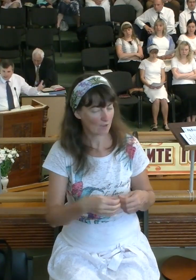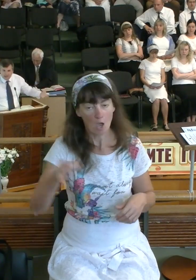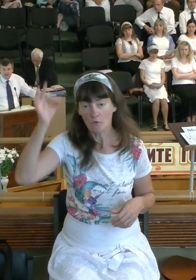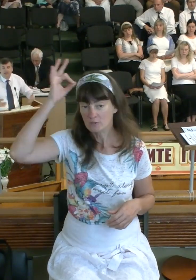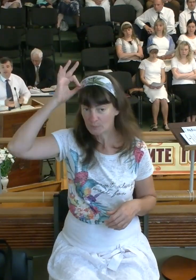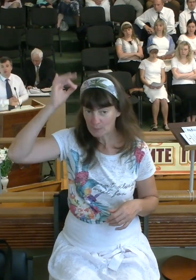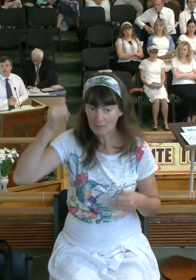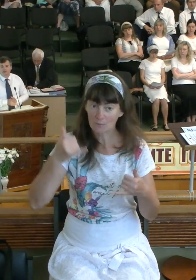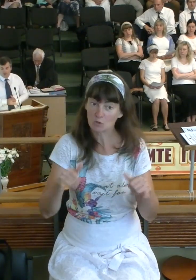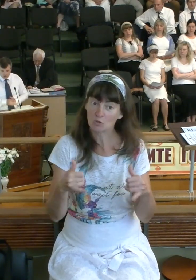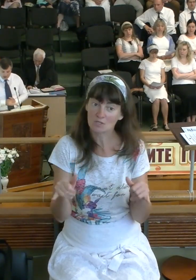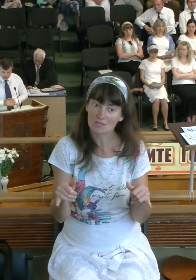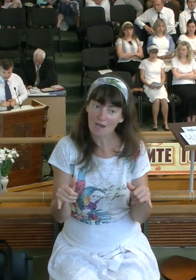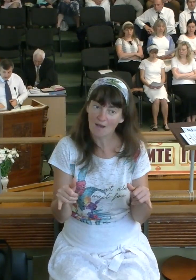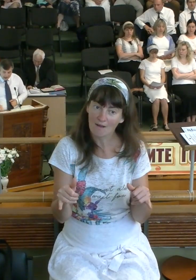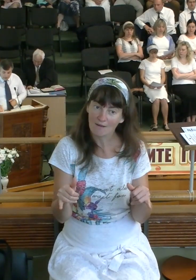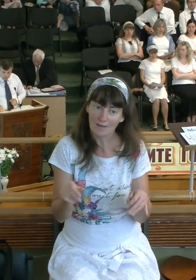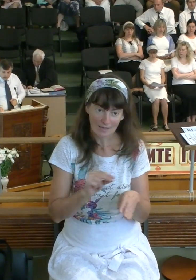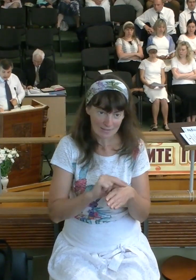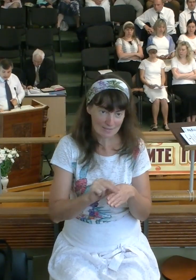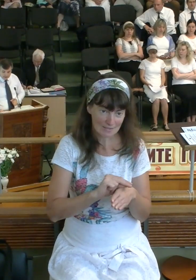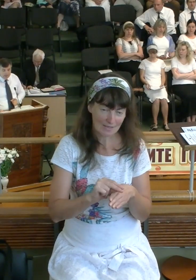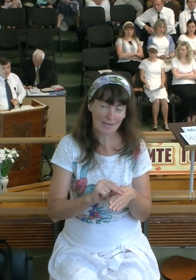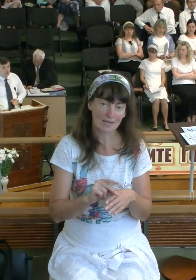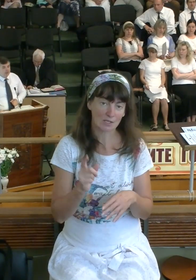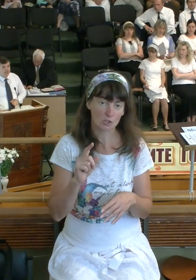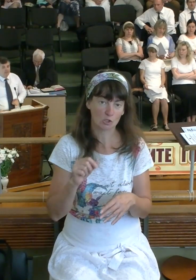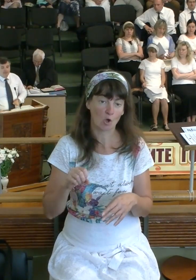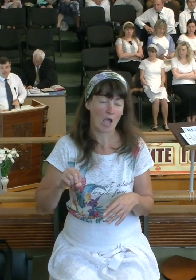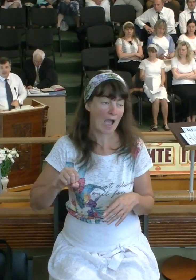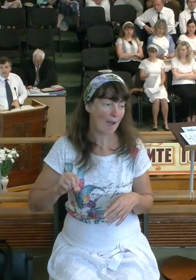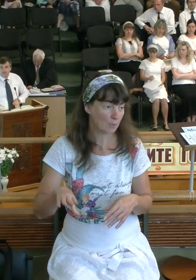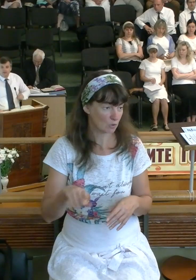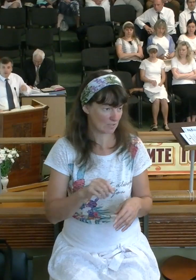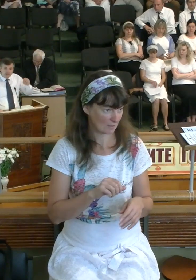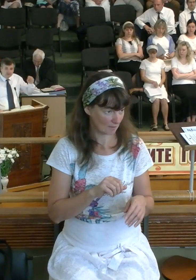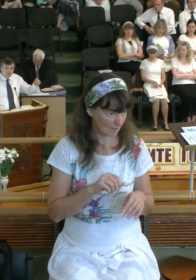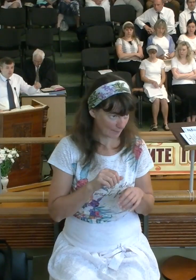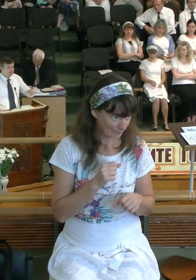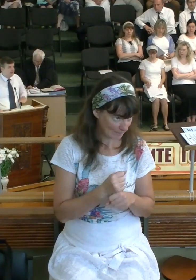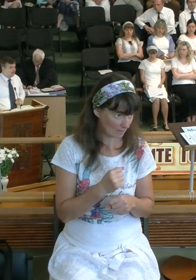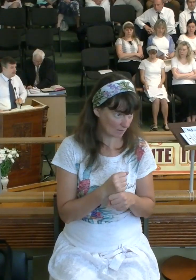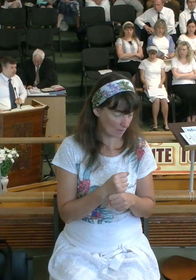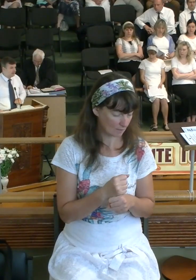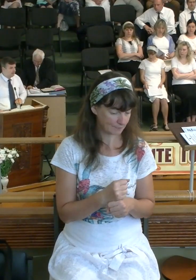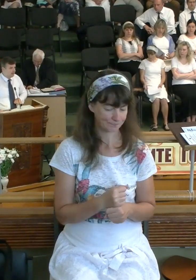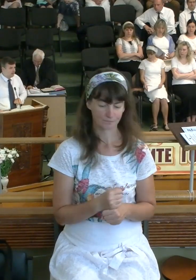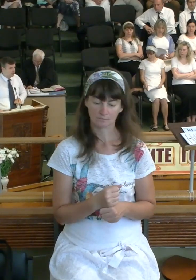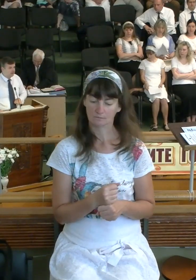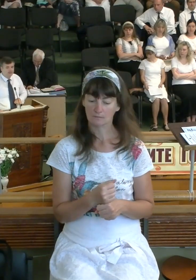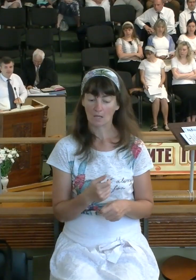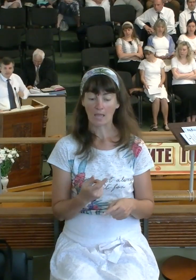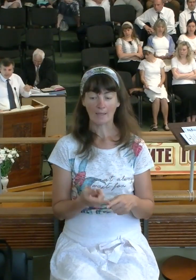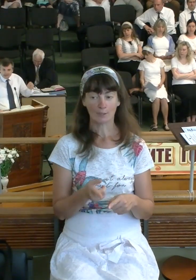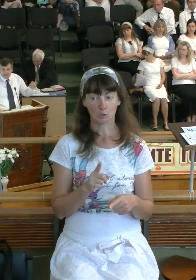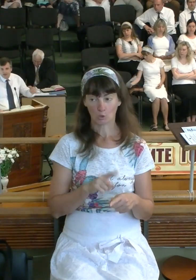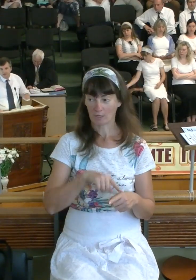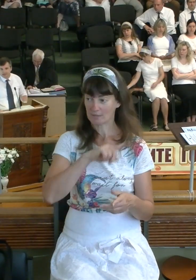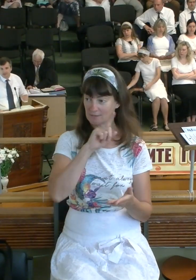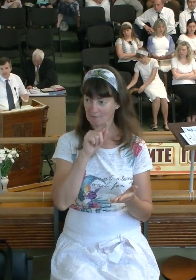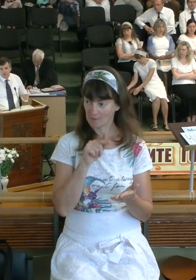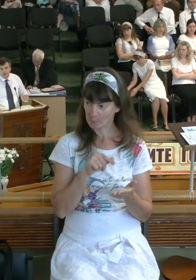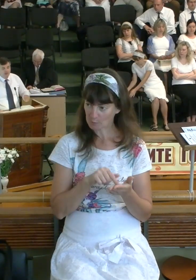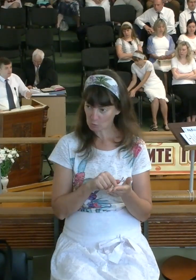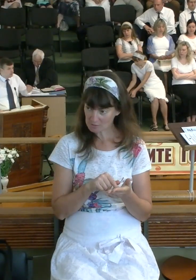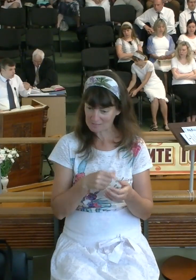может быть, исцеления, которые совершали апостолы. Но на самом деле вот эти вопросы, они заставляют нас с